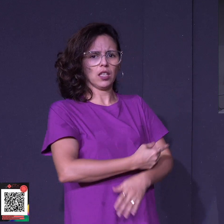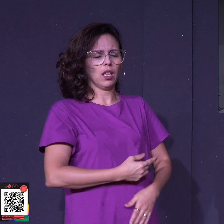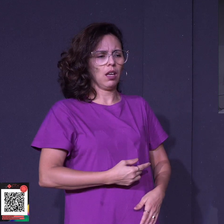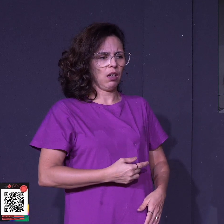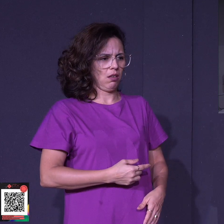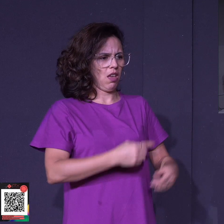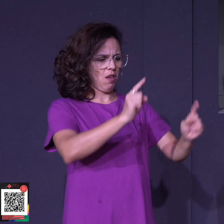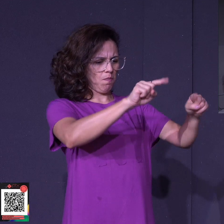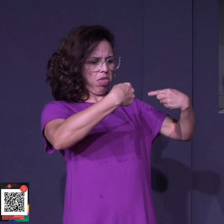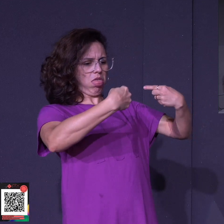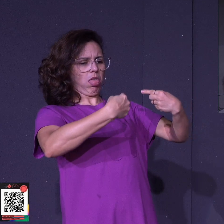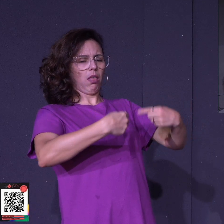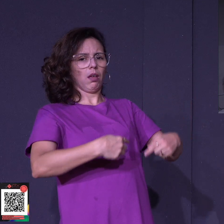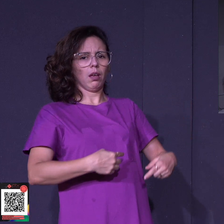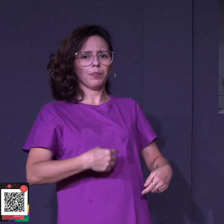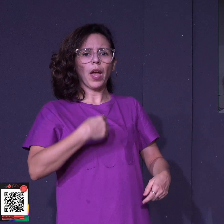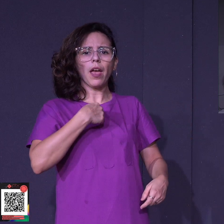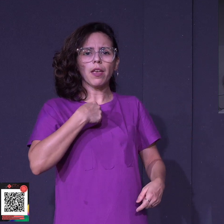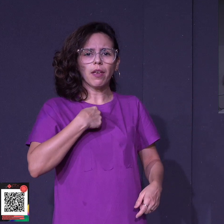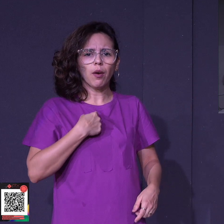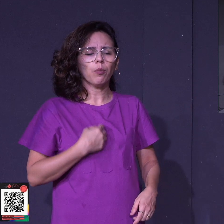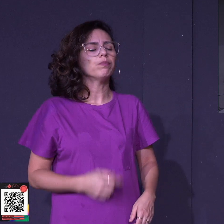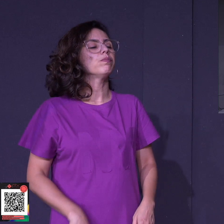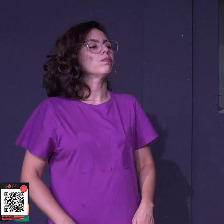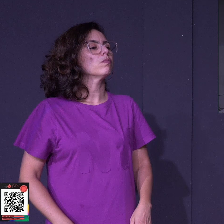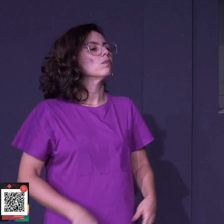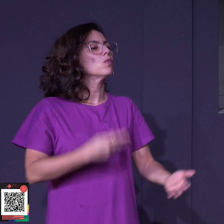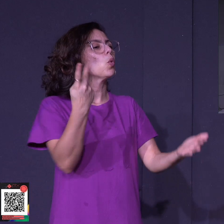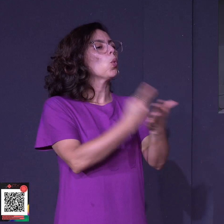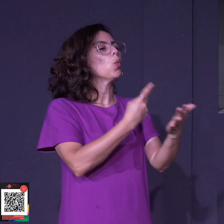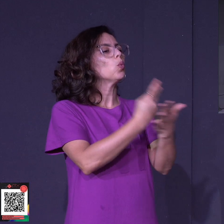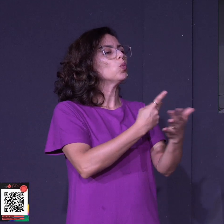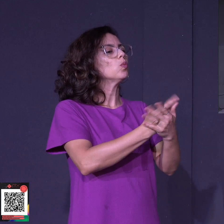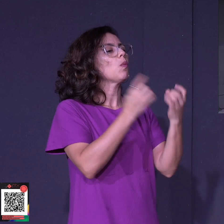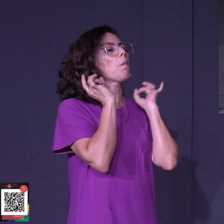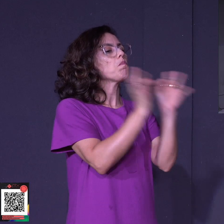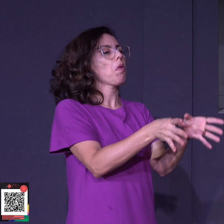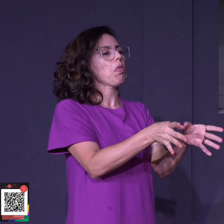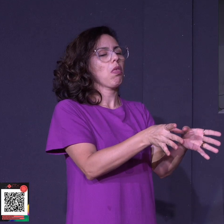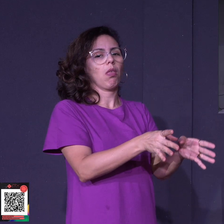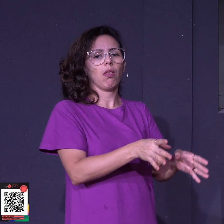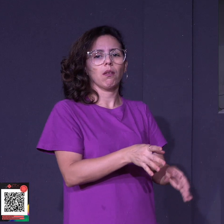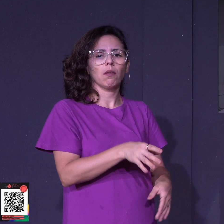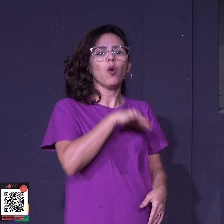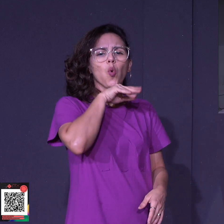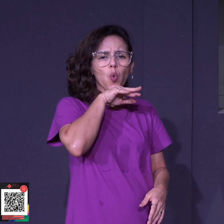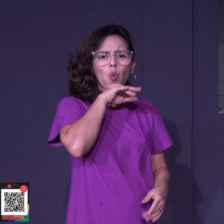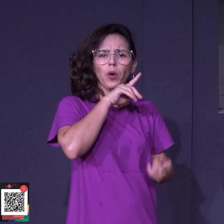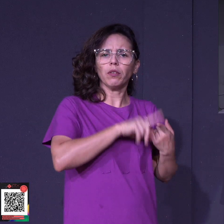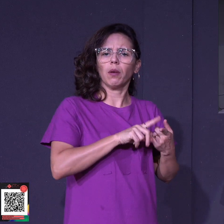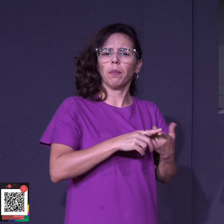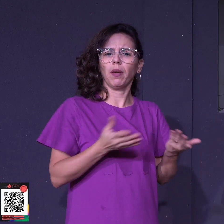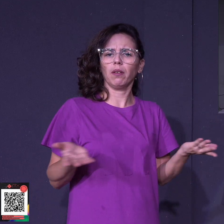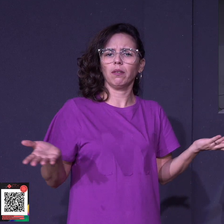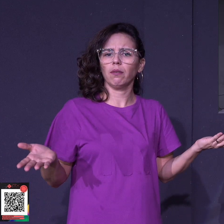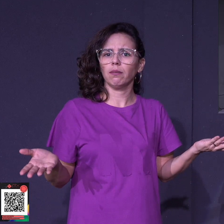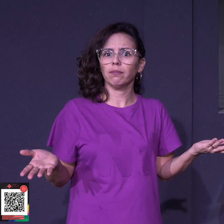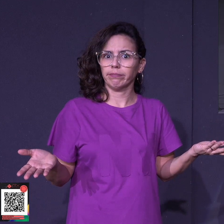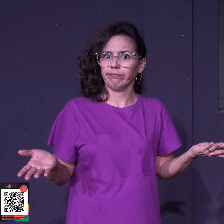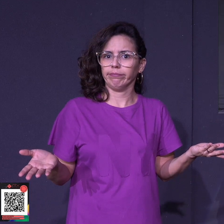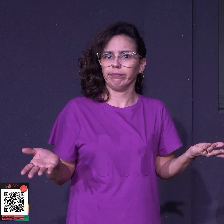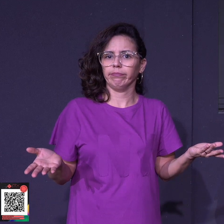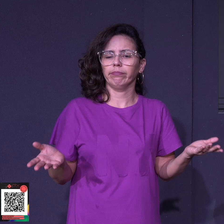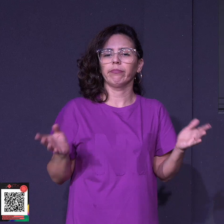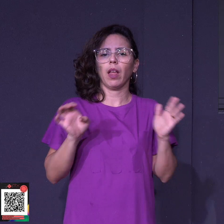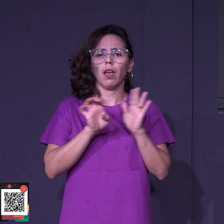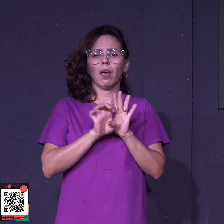tempo da lei, de forma justa e exata. Se você for ler, não precisa abrir, tome nota apenas. Êxodo